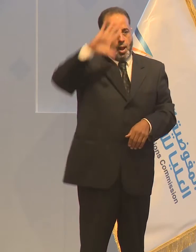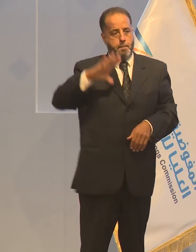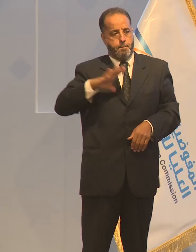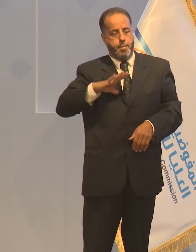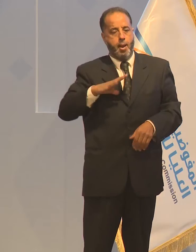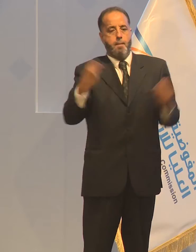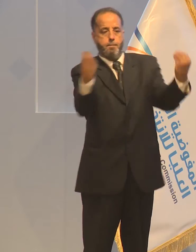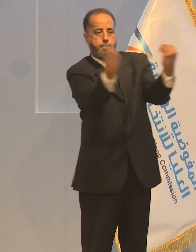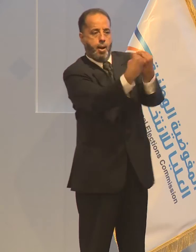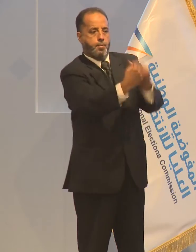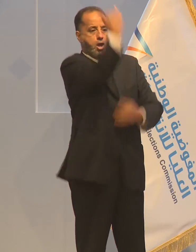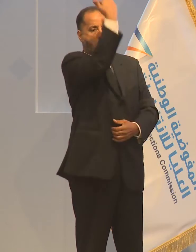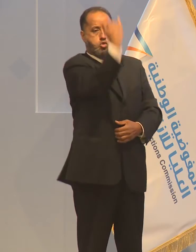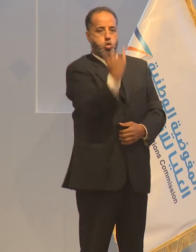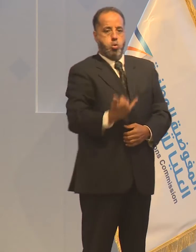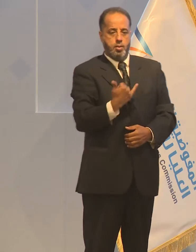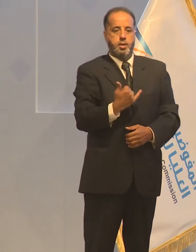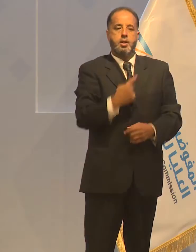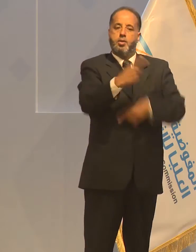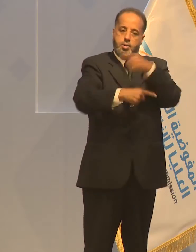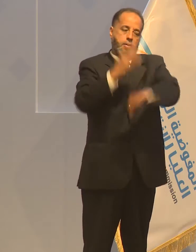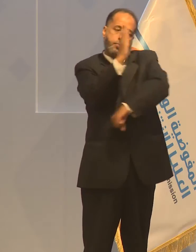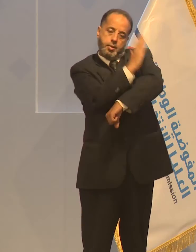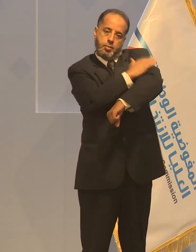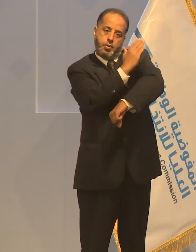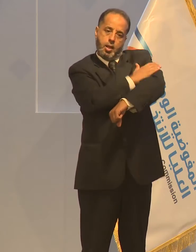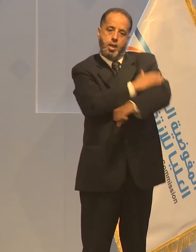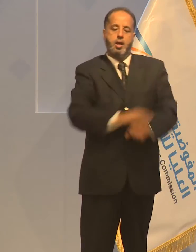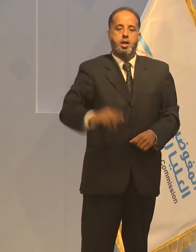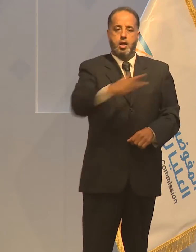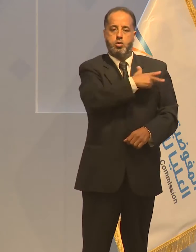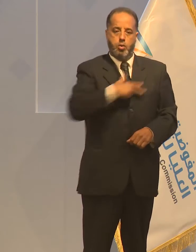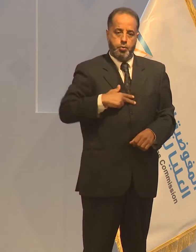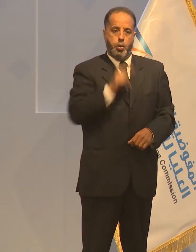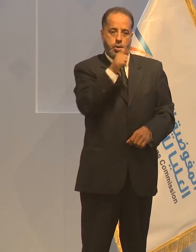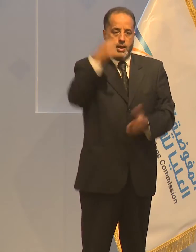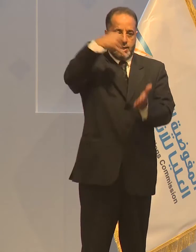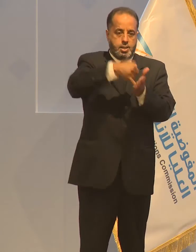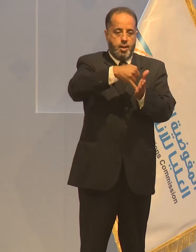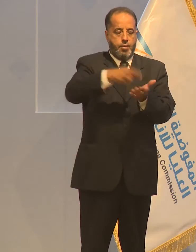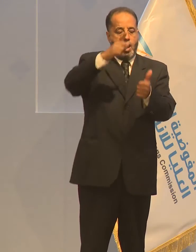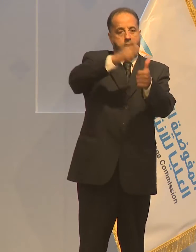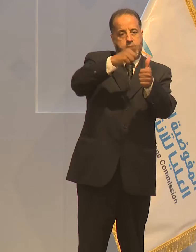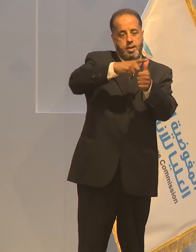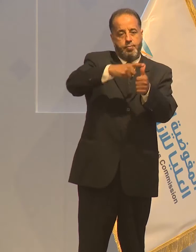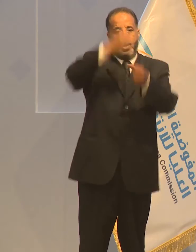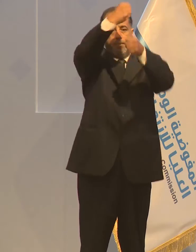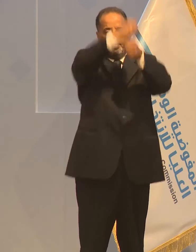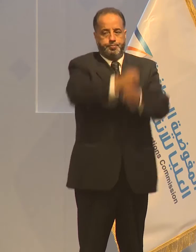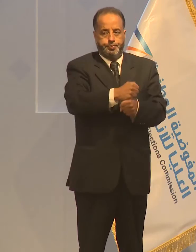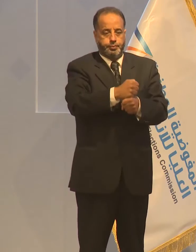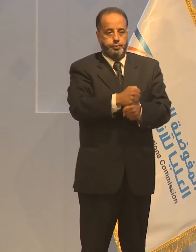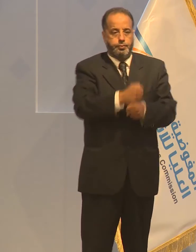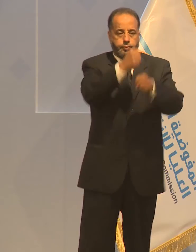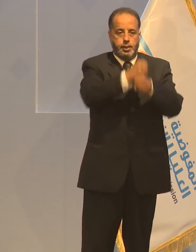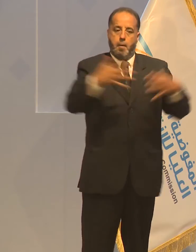أعضاء المفوضية. اليوم حريصين نستكمل هذا الجهد حتى من خلال الدولة، وممكن نركز على زاوية جديدة في مسألة الحملة، مش